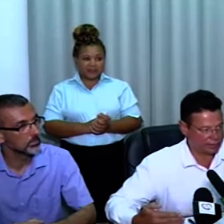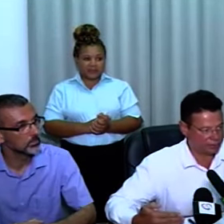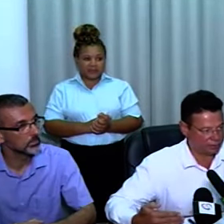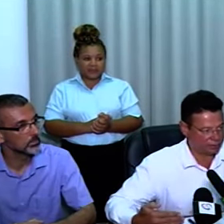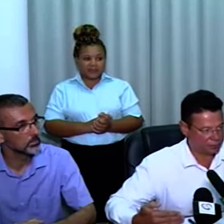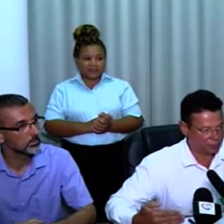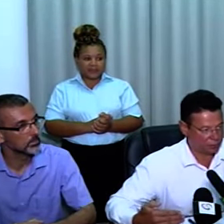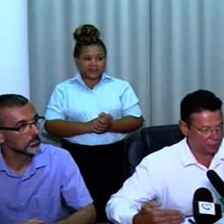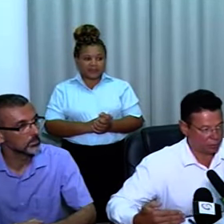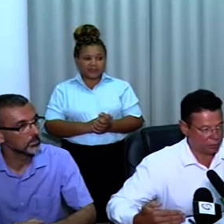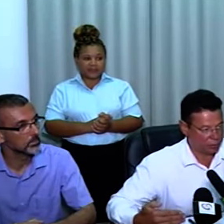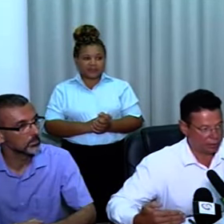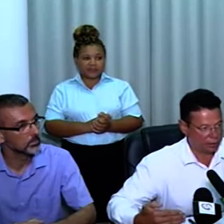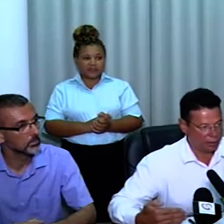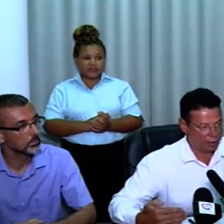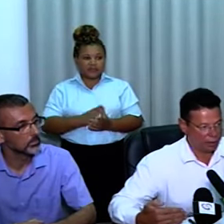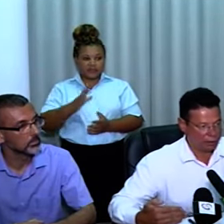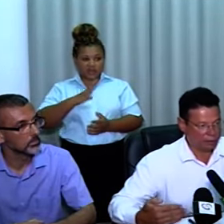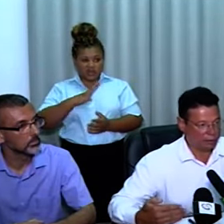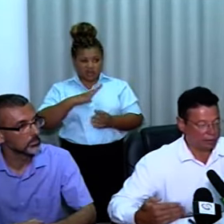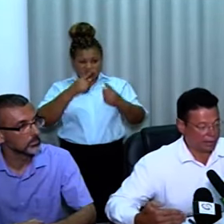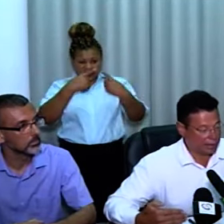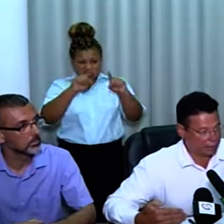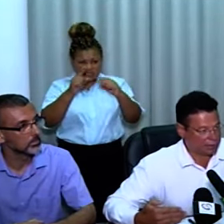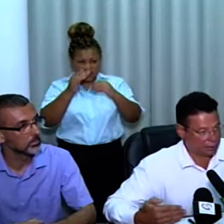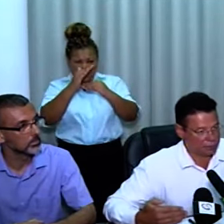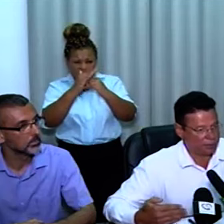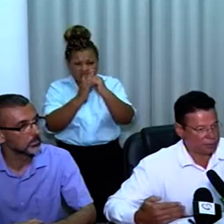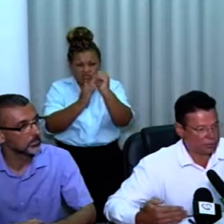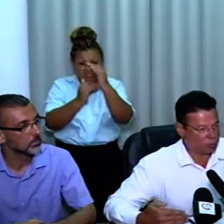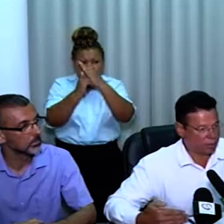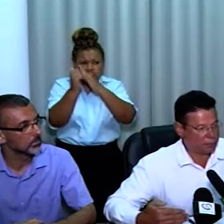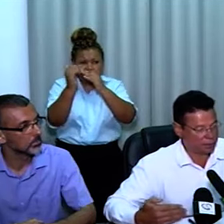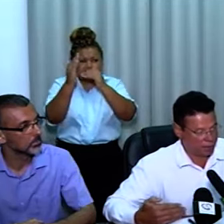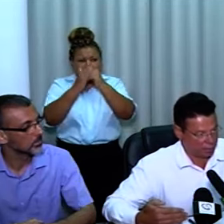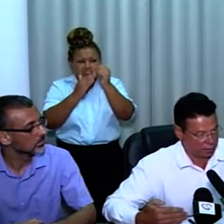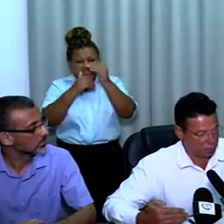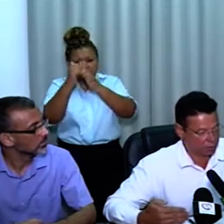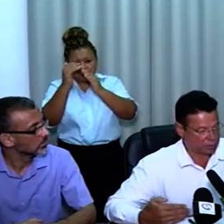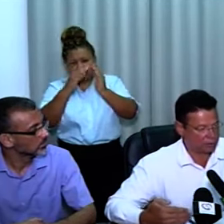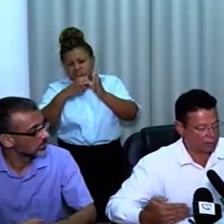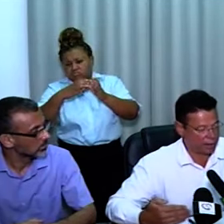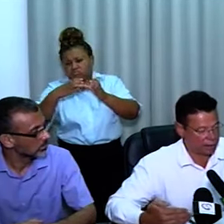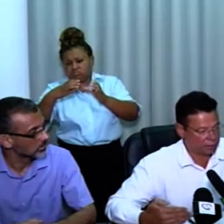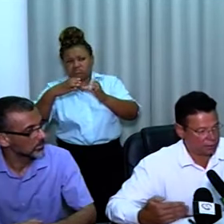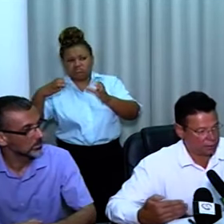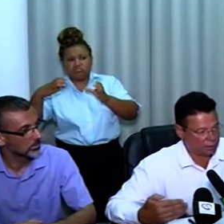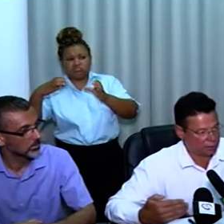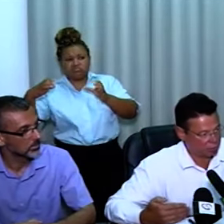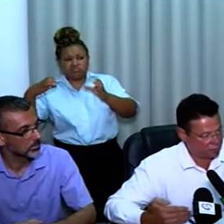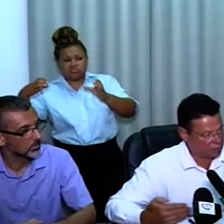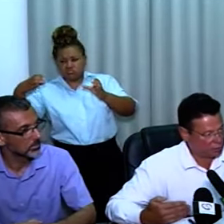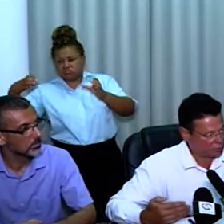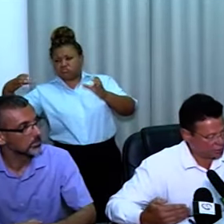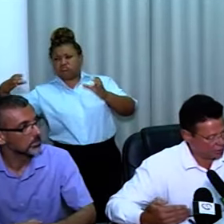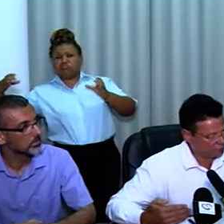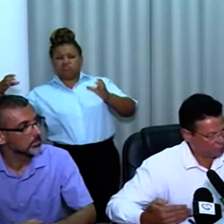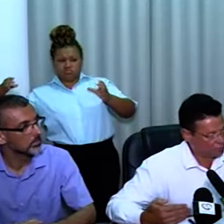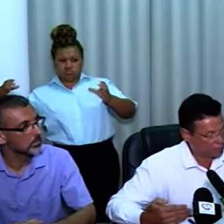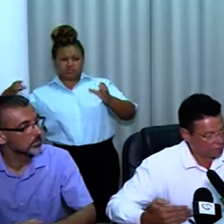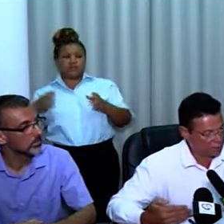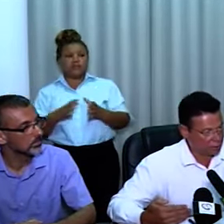next level. OK? Et il y en a des cas par exemple si nous gagne un cas nous commence gagne un cas